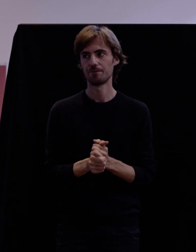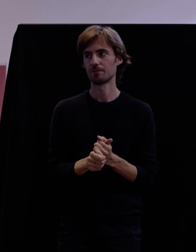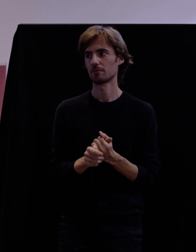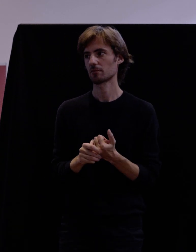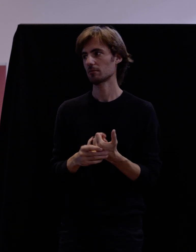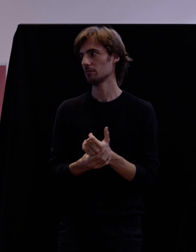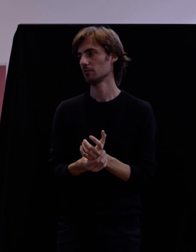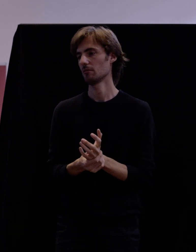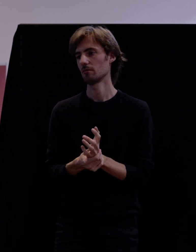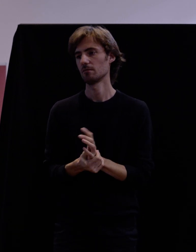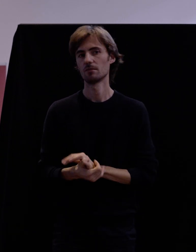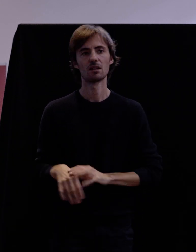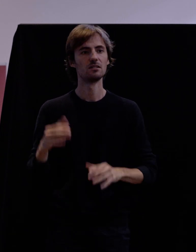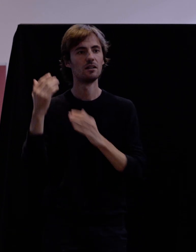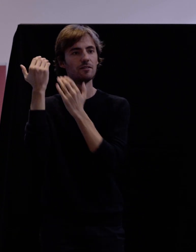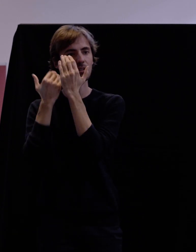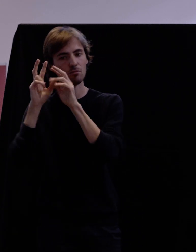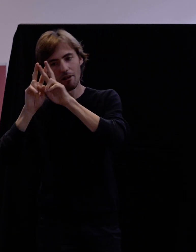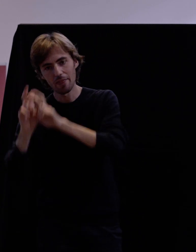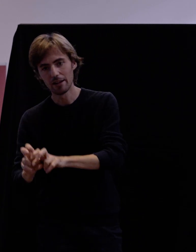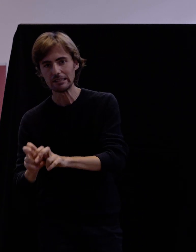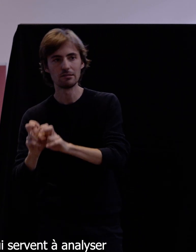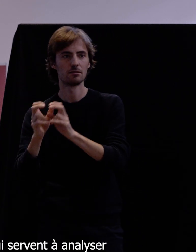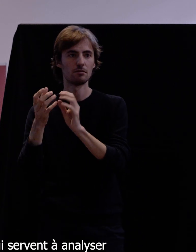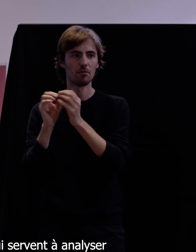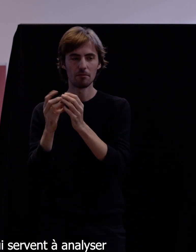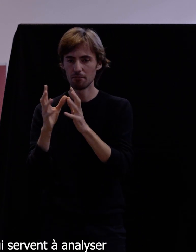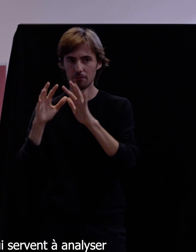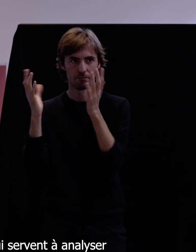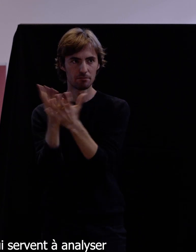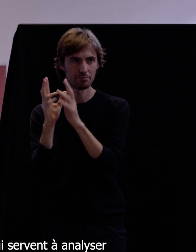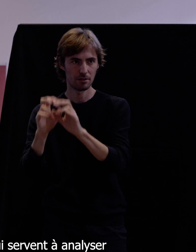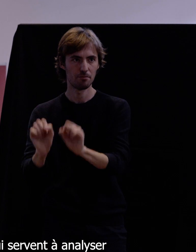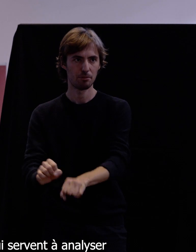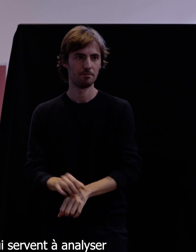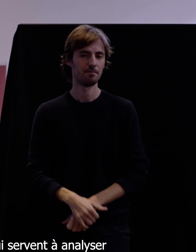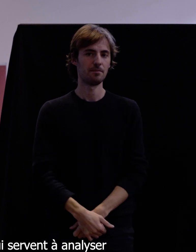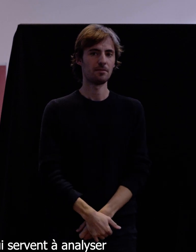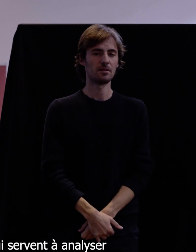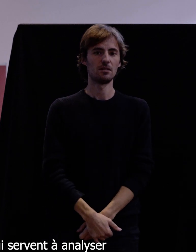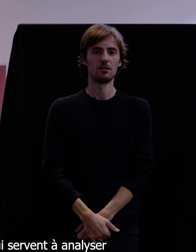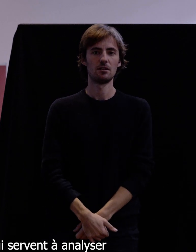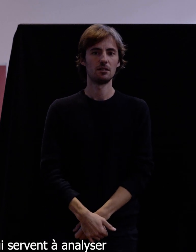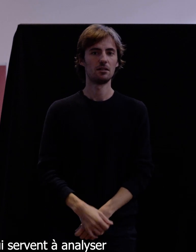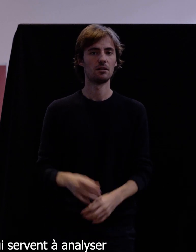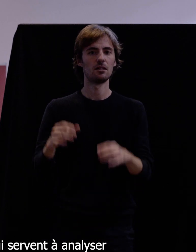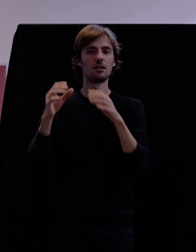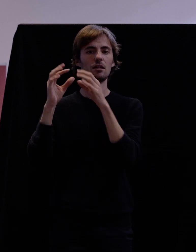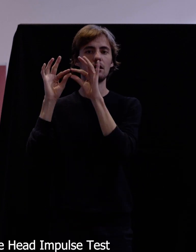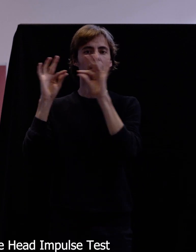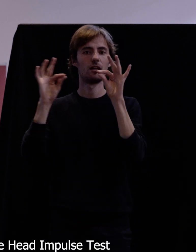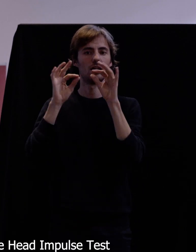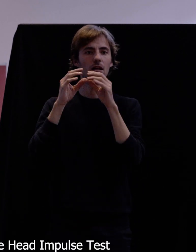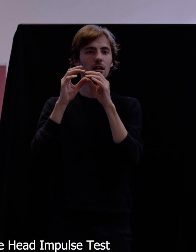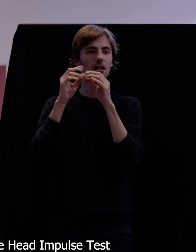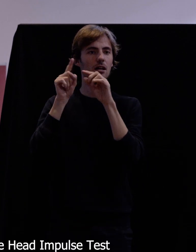contingents du vestibule. Donc on a des tests qui servent à analyser les canaux semi-circulaires,